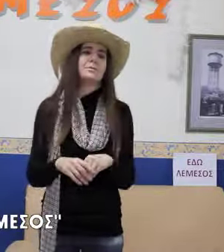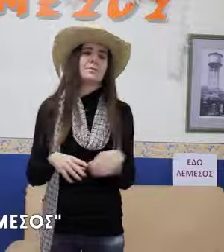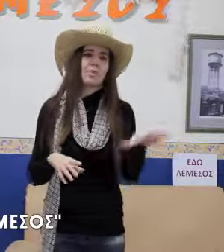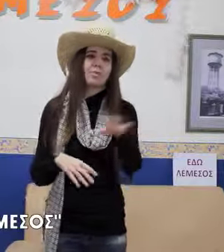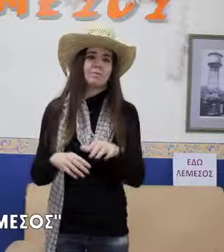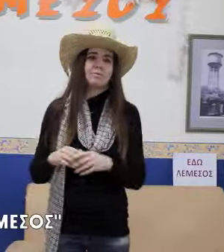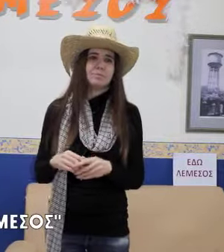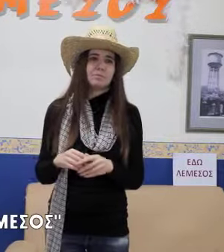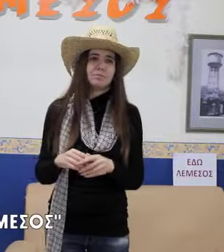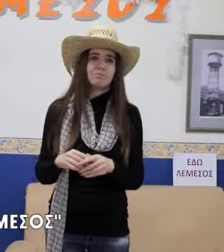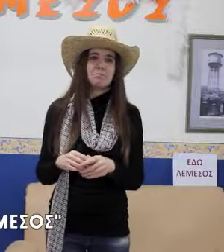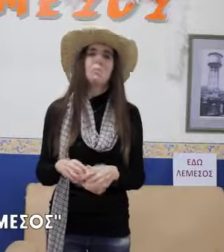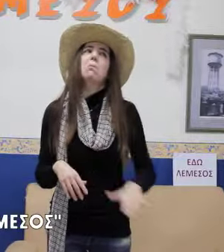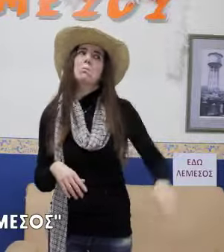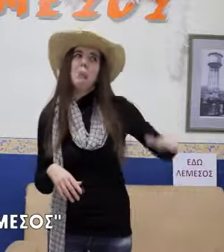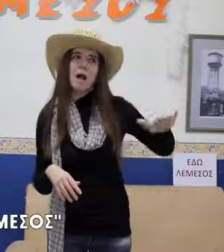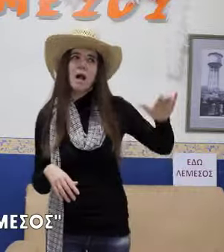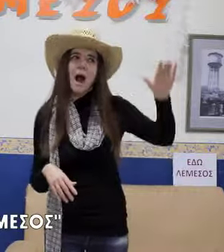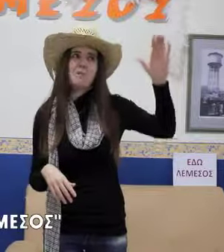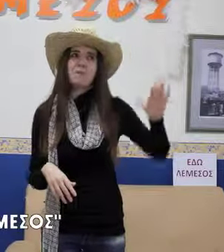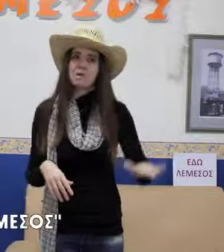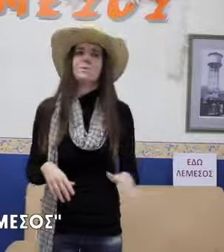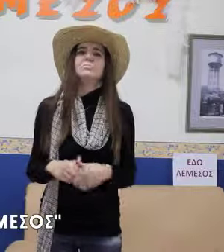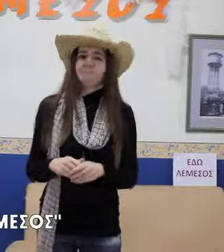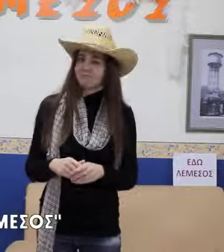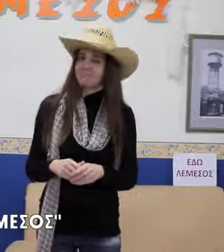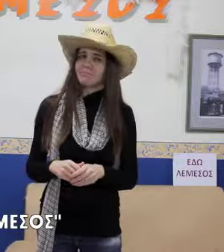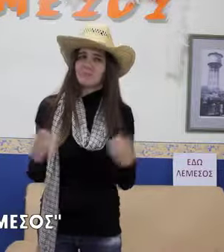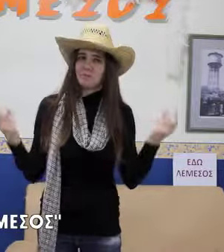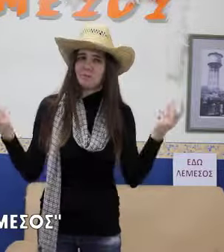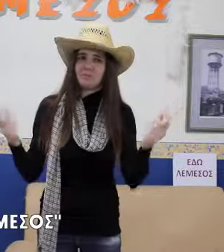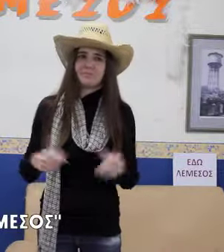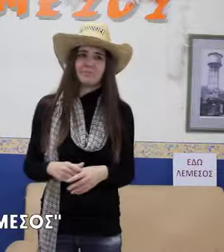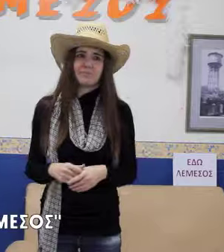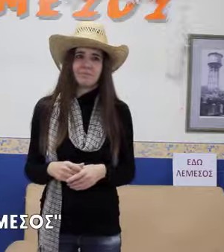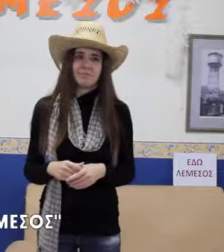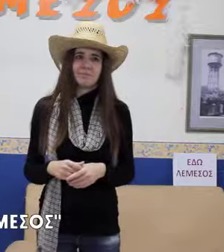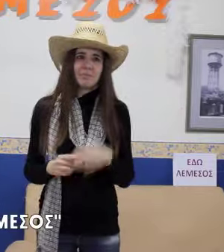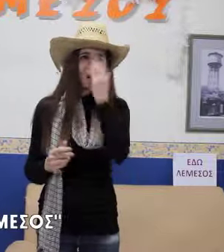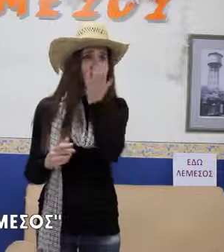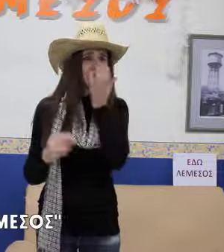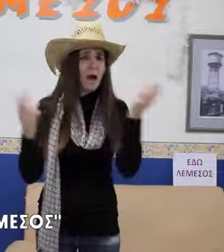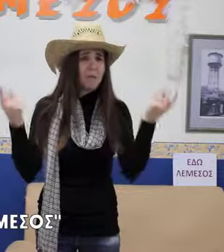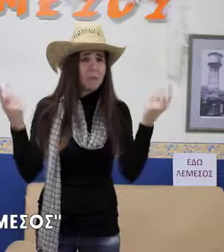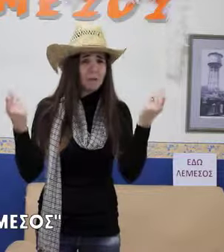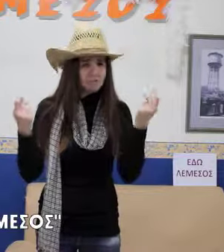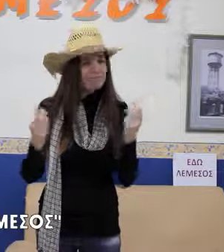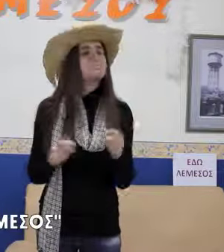με μεγάλο υπαίθριο καρναβαλίστικο χορό, με μασκαρεμένους και μουσική.